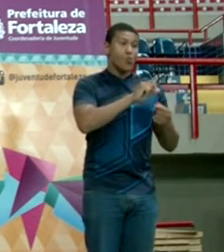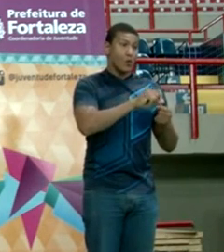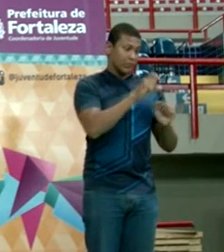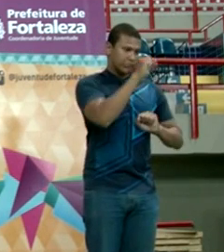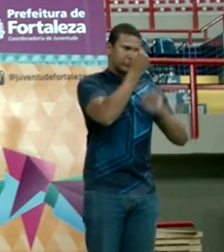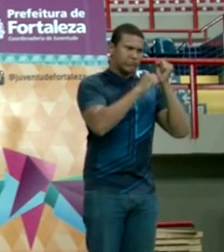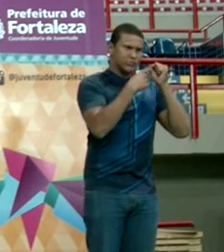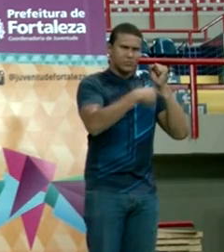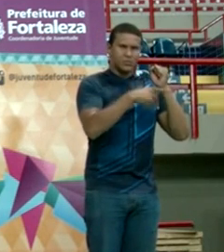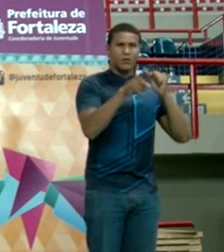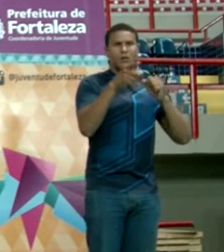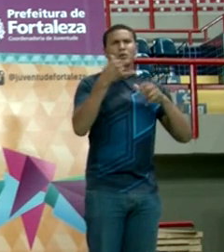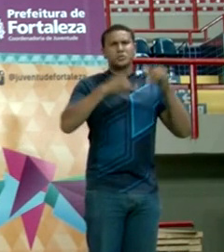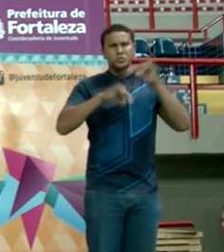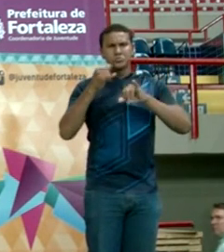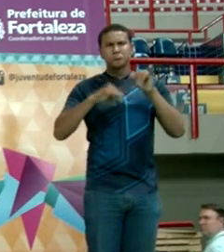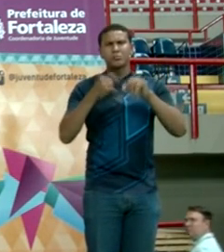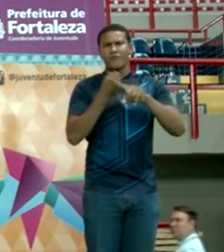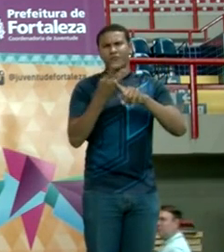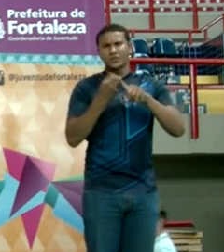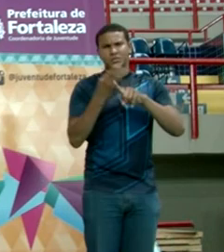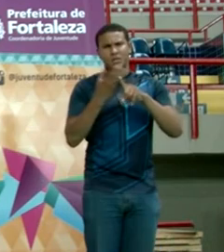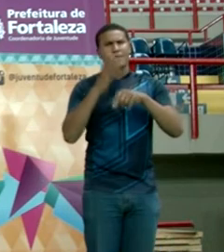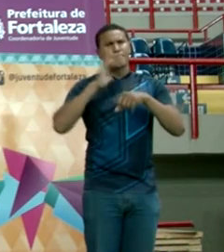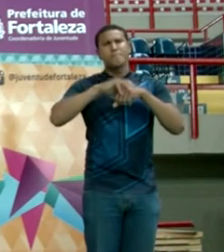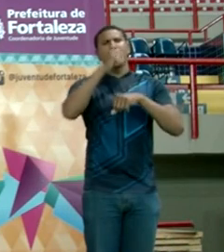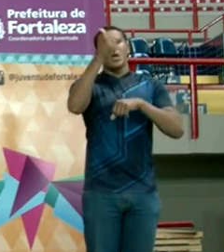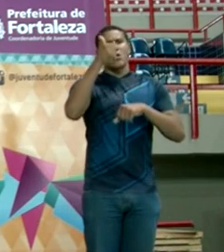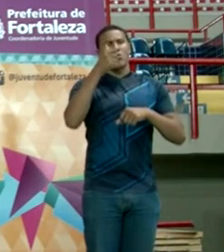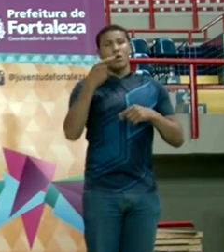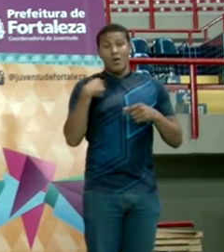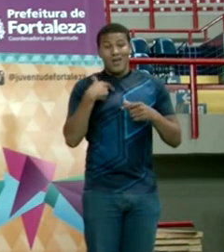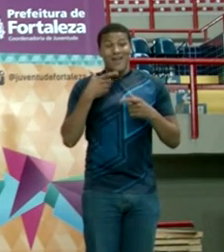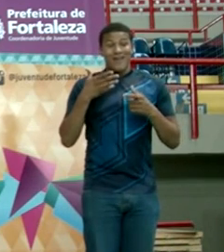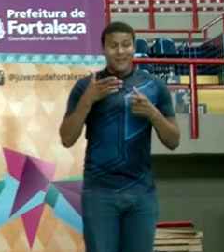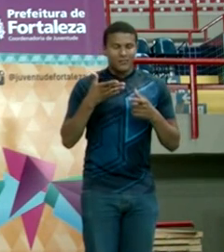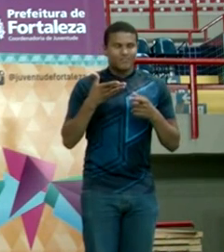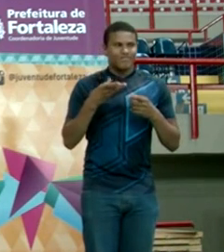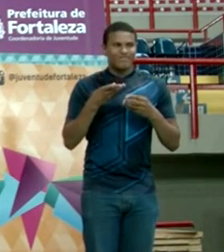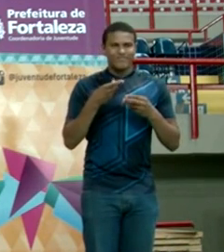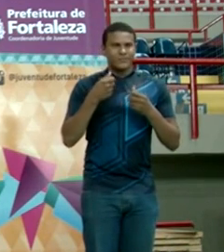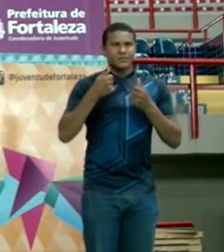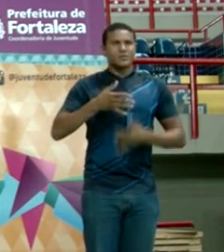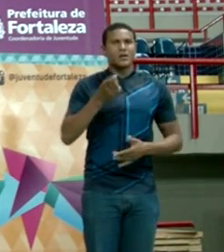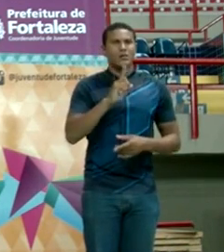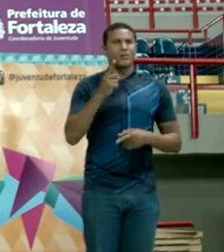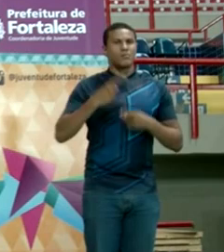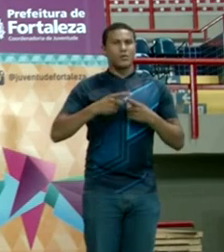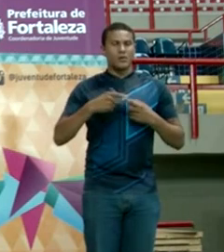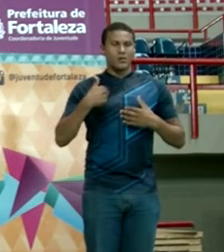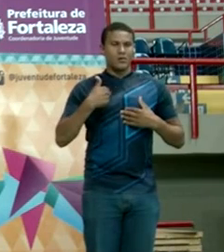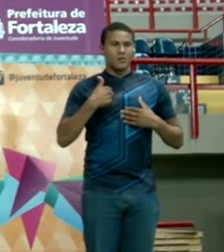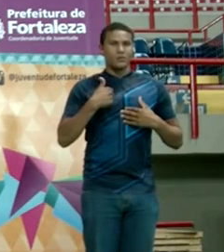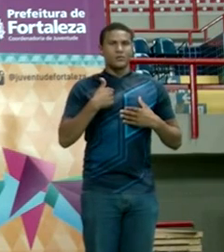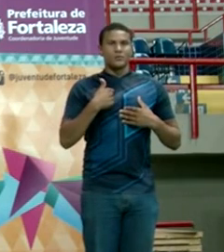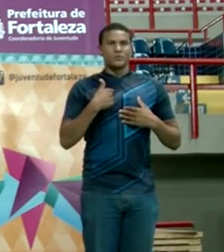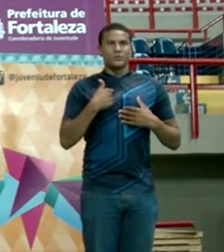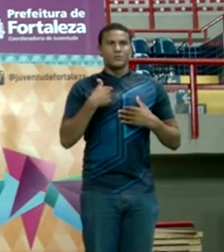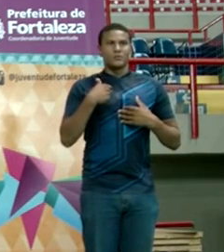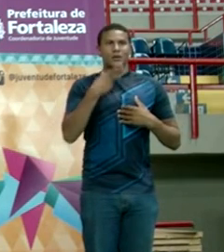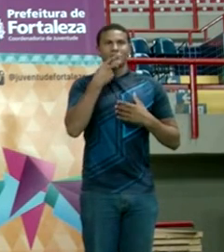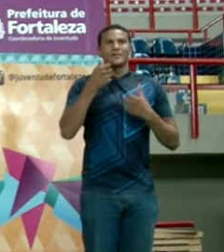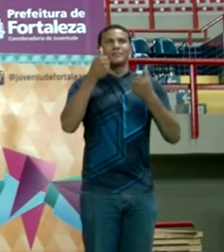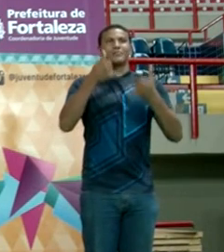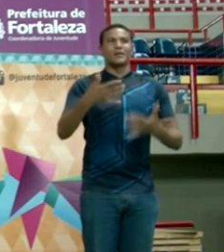aí os professores de química e de física para vocês explicam melhor essa parte de reator. Não vou entrar nesse mérito porque não tenho competência